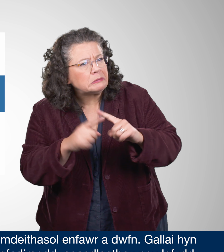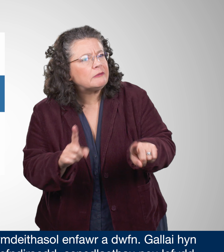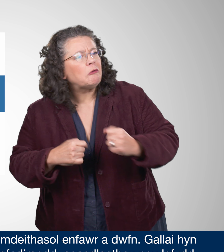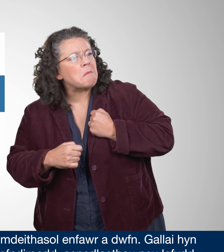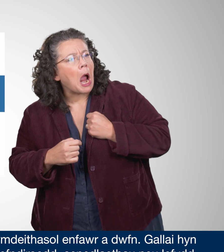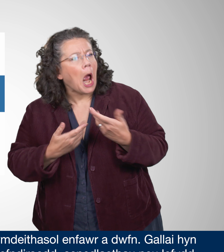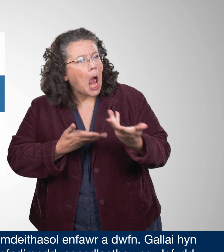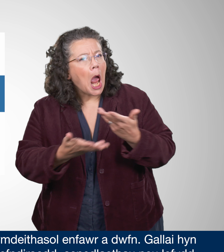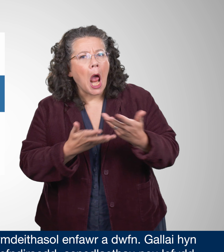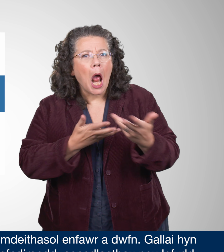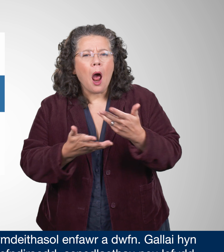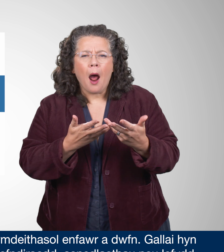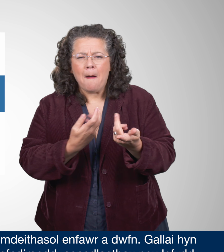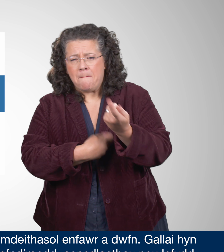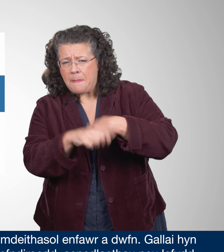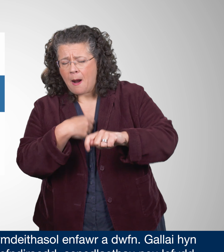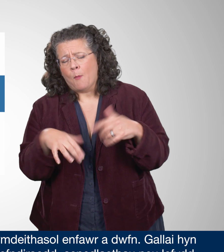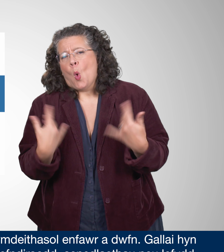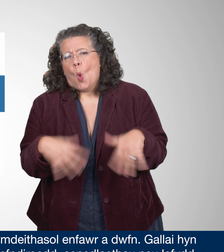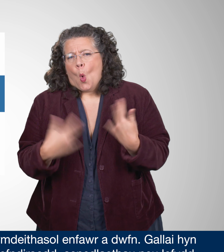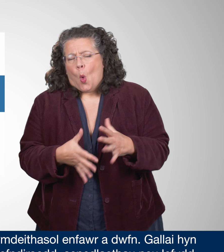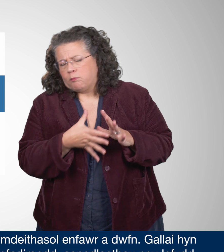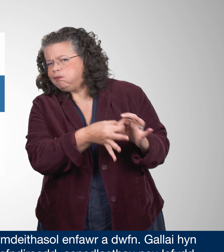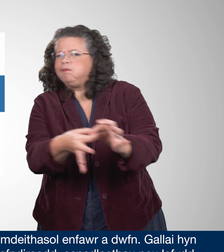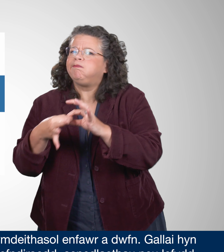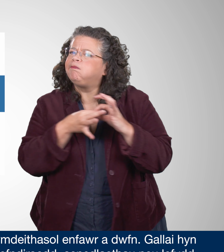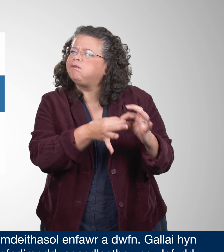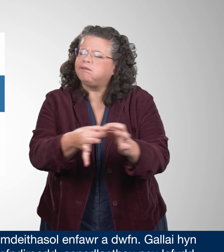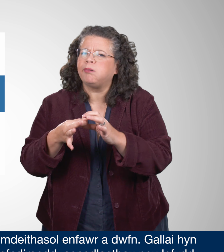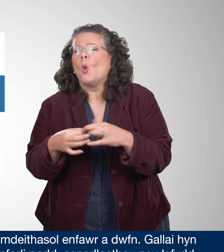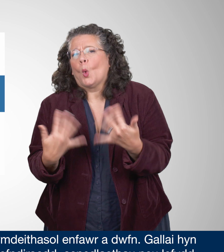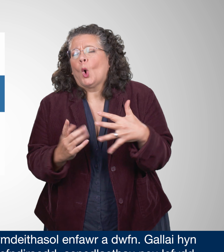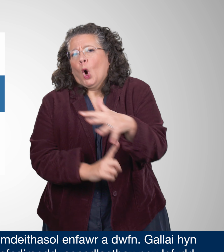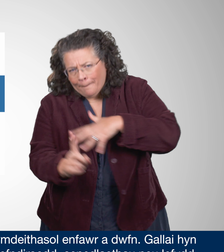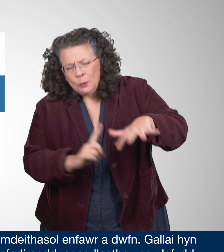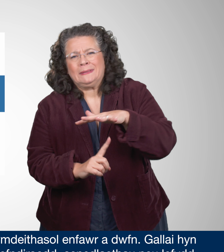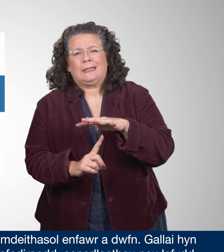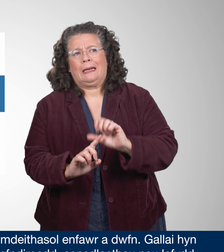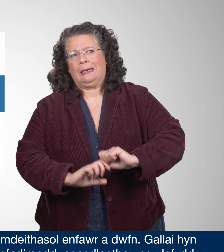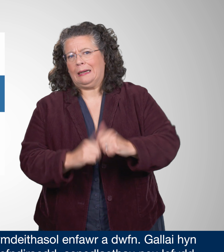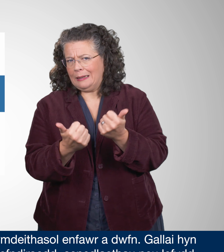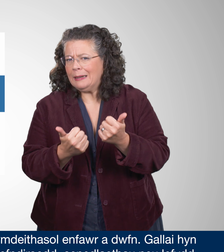fanteision cymdeithasol enfawr a dwf.